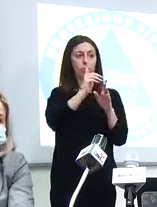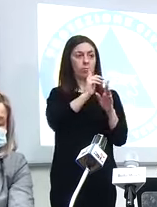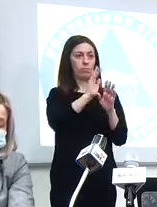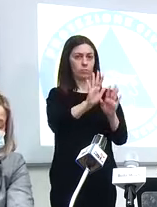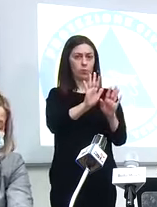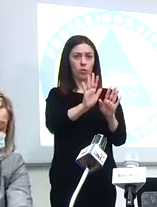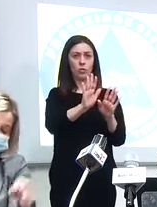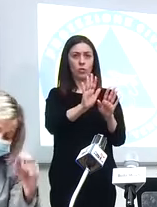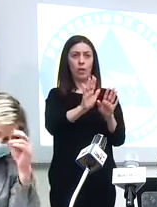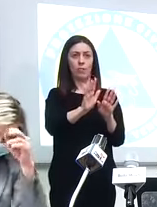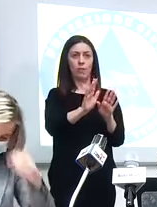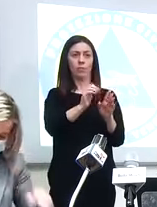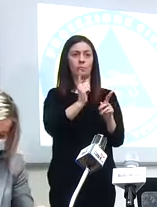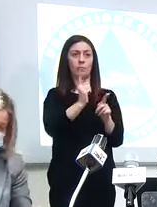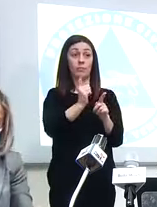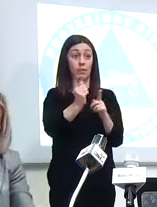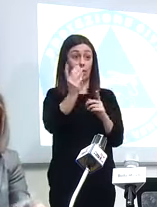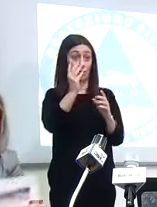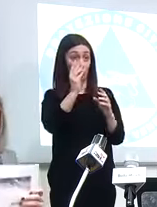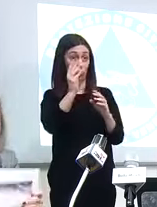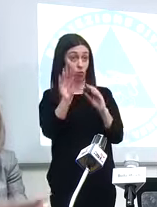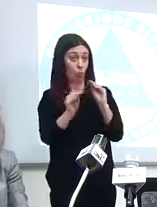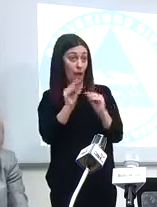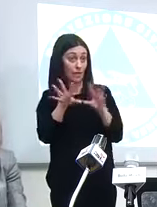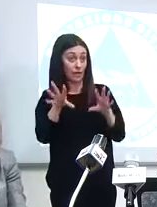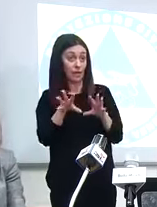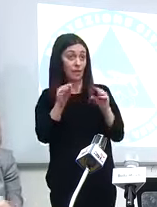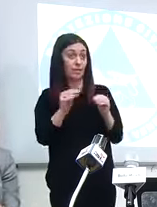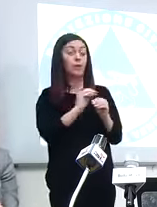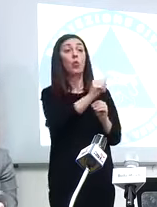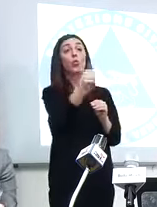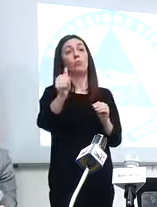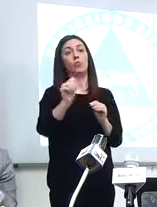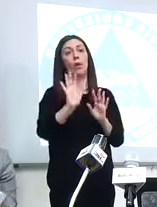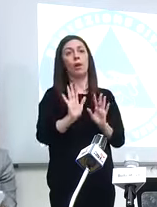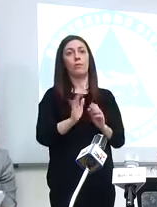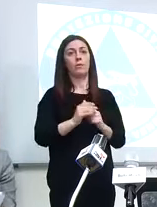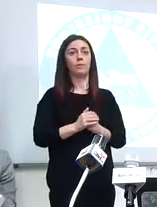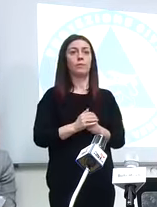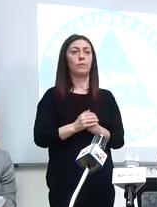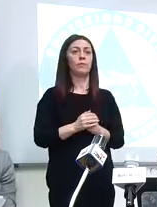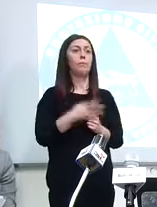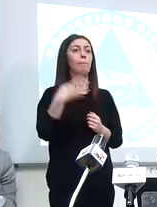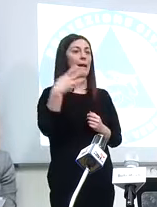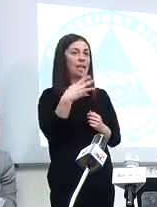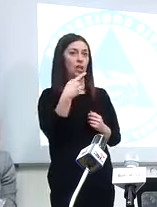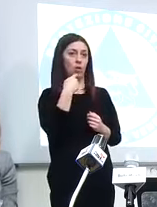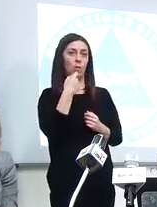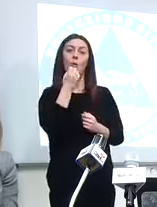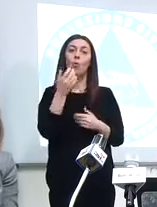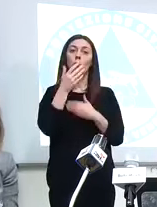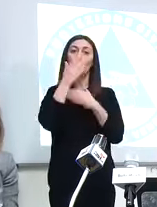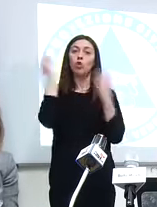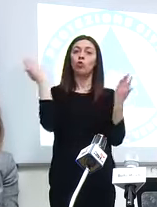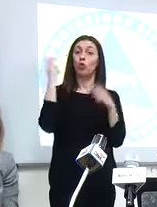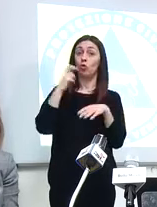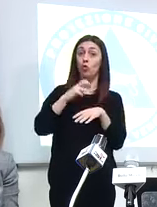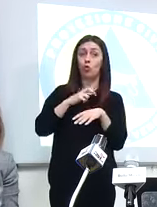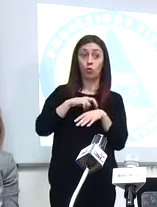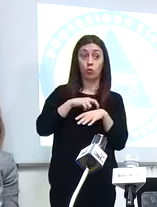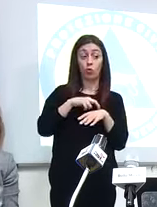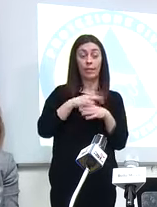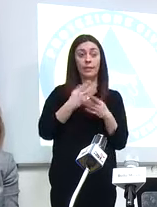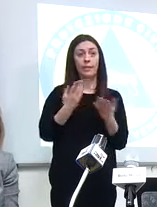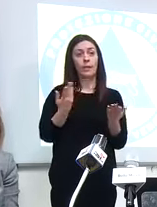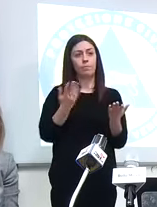cominciamo con la Marchiori. Sì, buongiorno dottoressa. Mi scusi, una